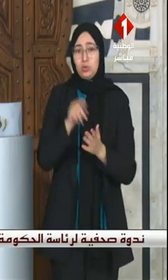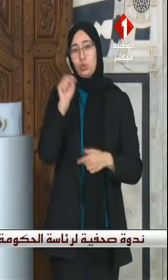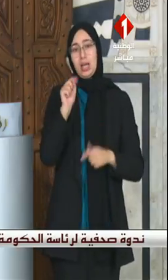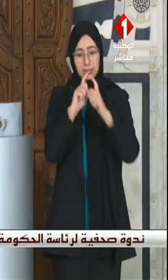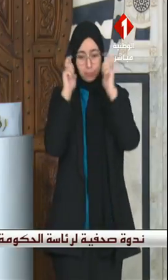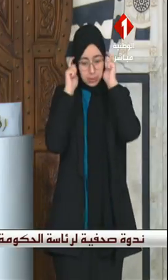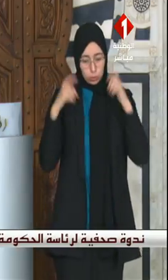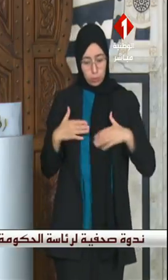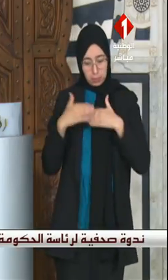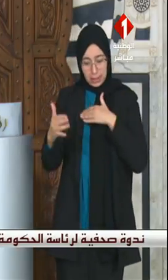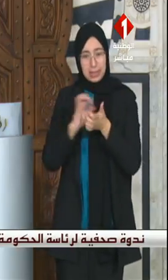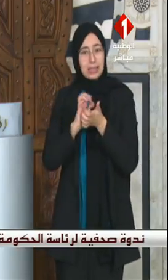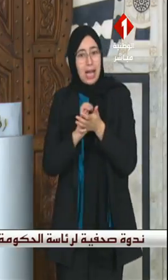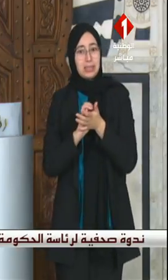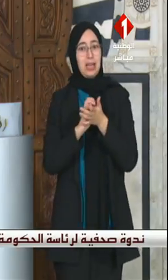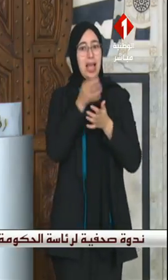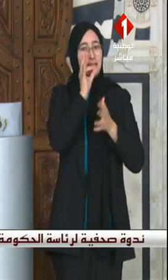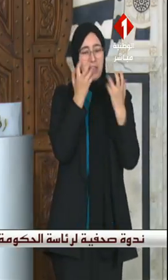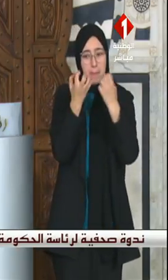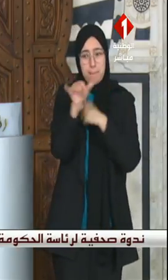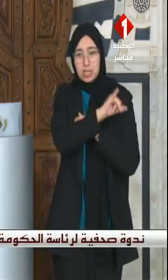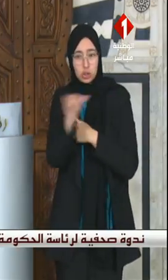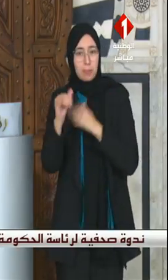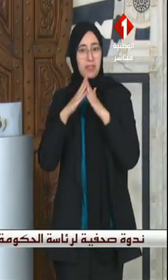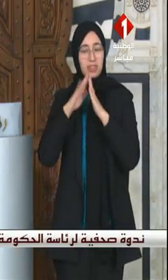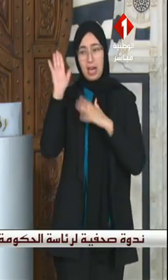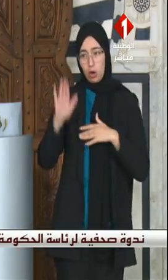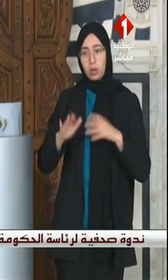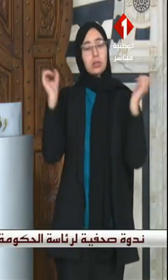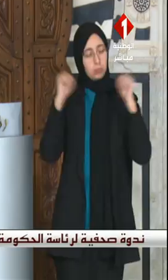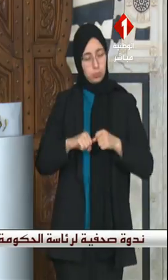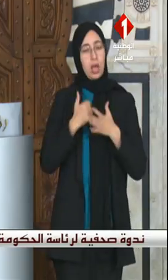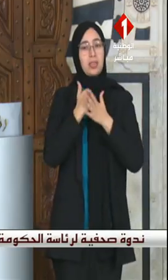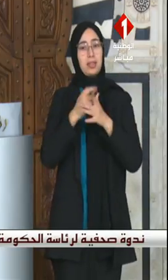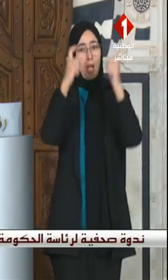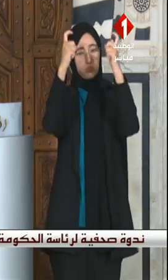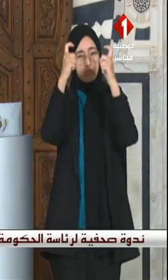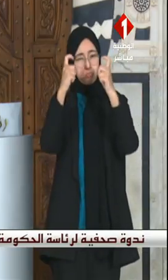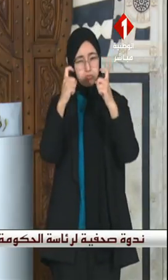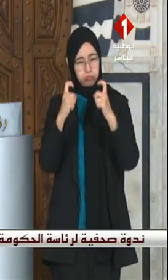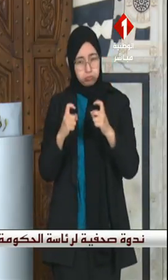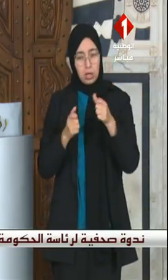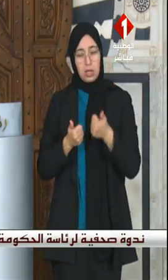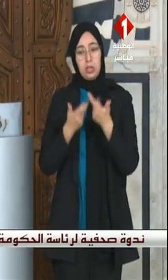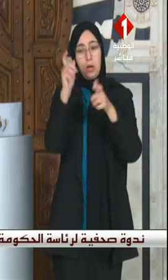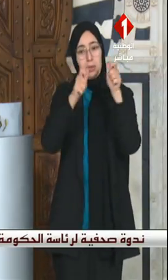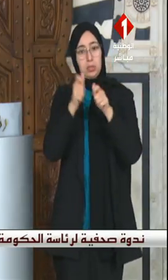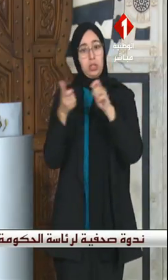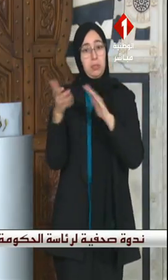هذه من شأنه باش يعاوننا باش يعاون على تقليص العدد الحالات، وهذا اللي احنا نطمحوا